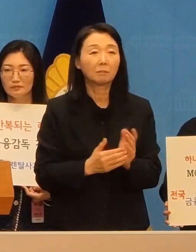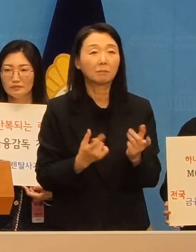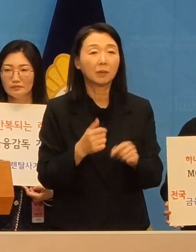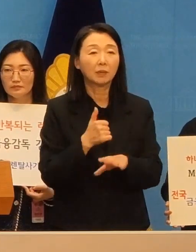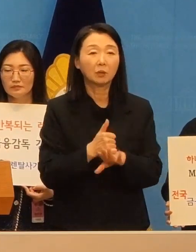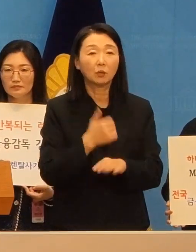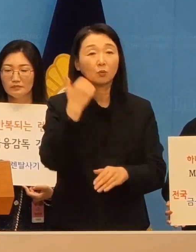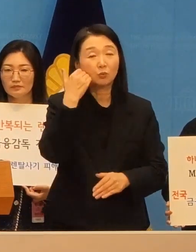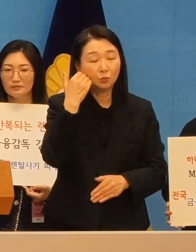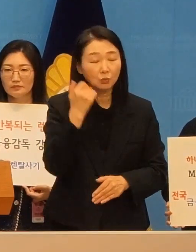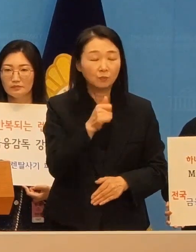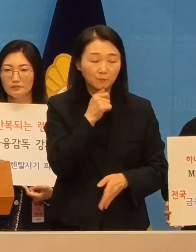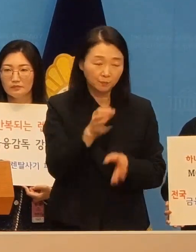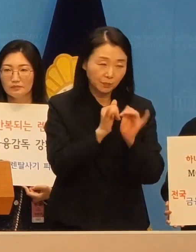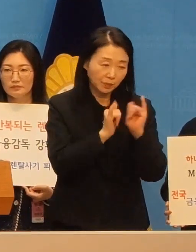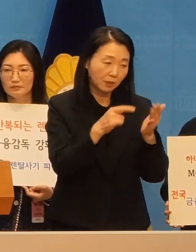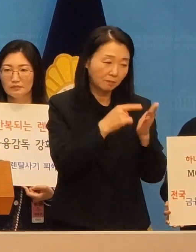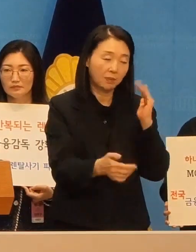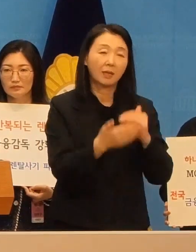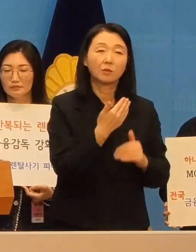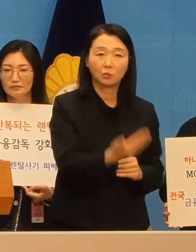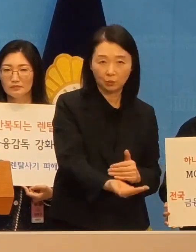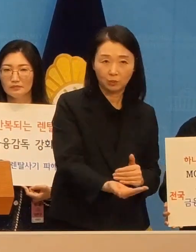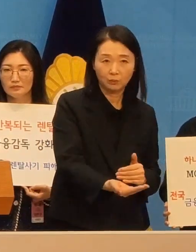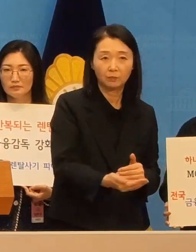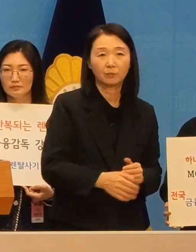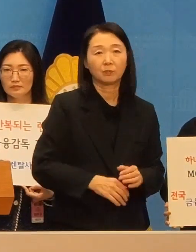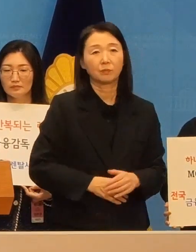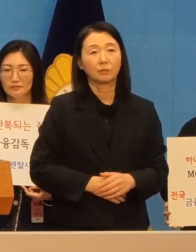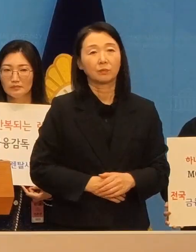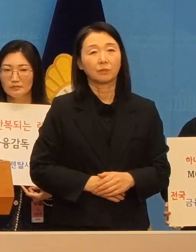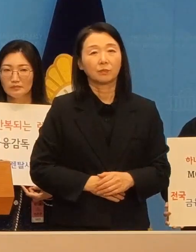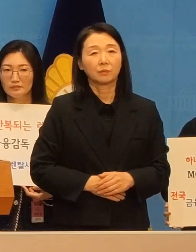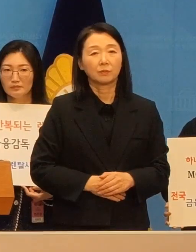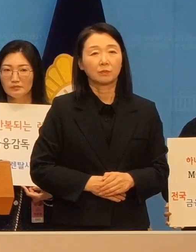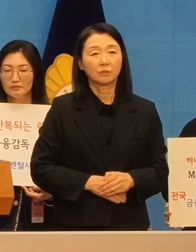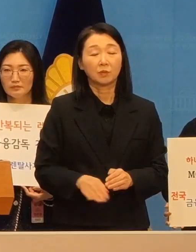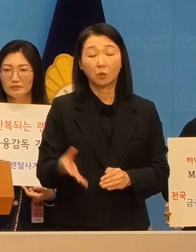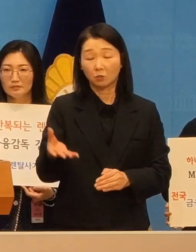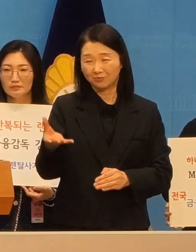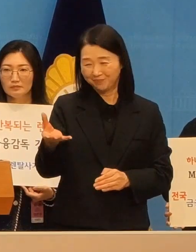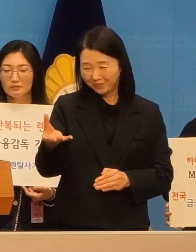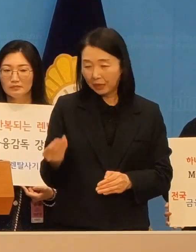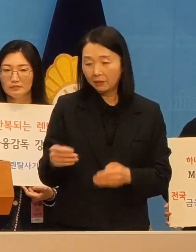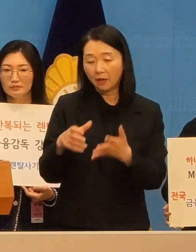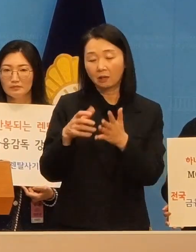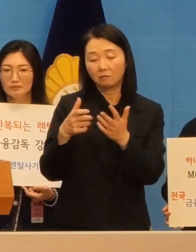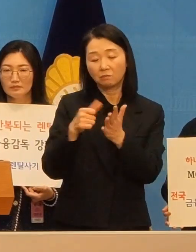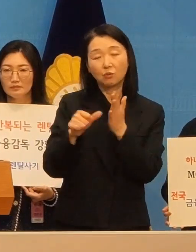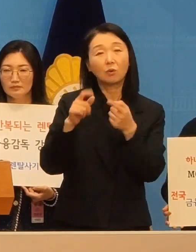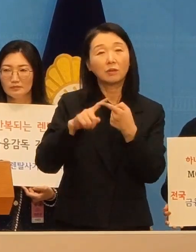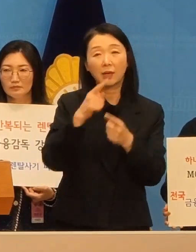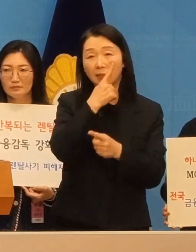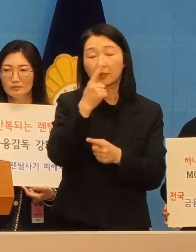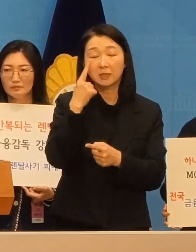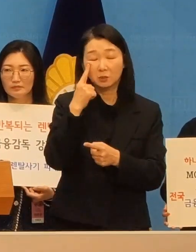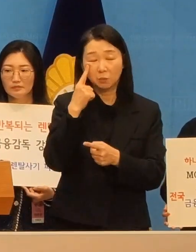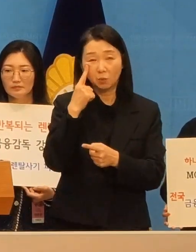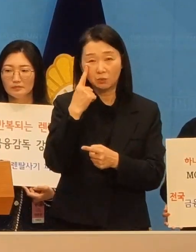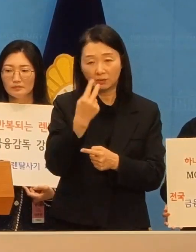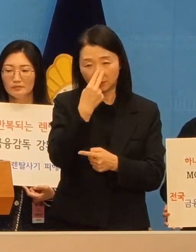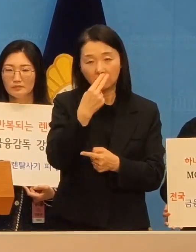결국 소상공인에게 피해가 전가되는 구조인 바 팩토링 상품에 대한 지급 보증 제도를